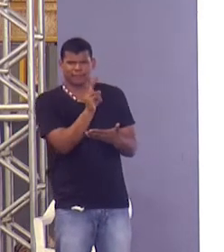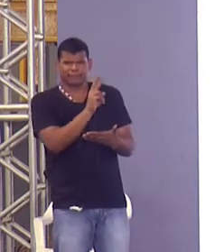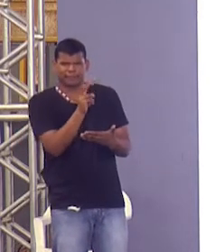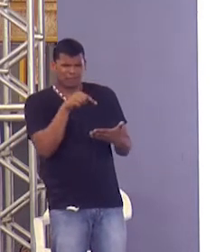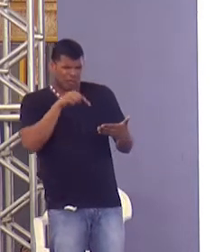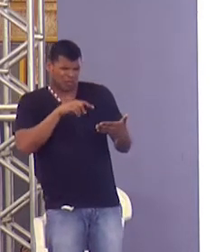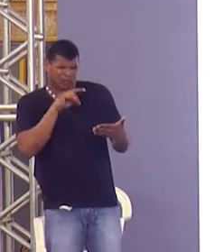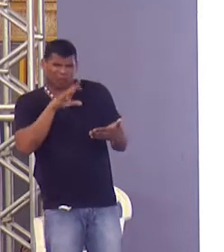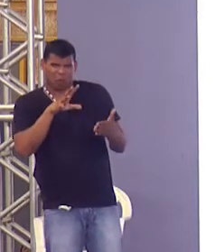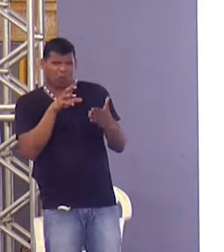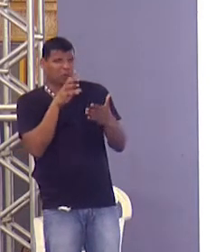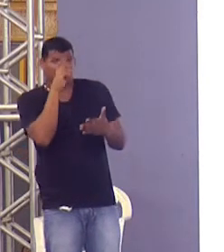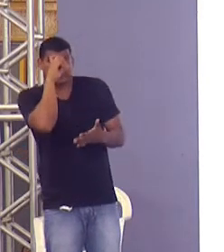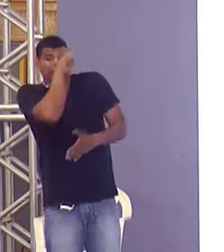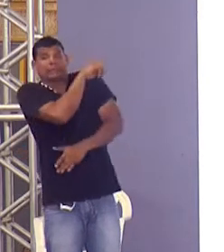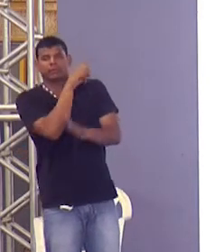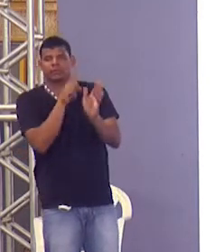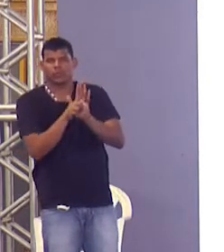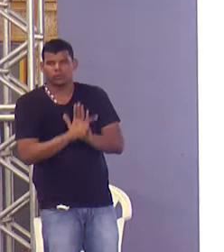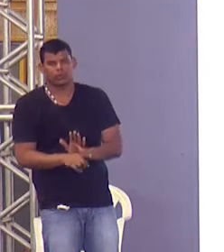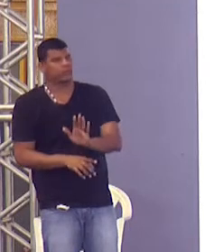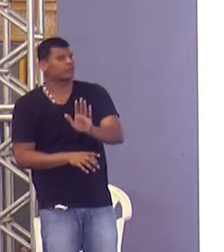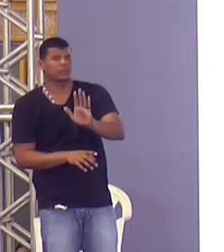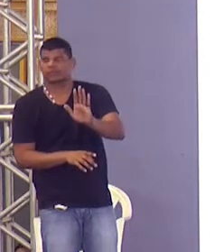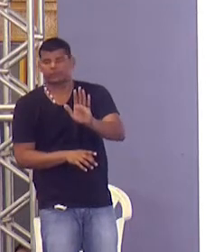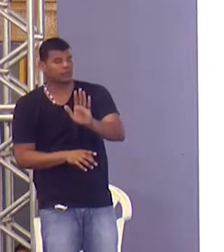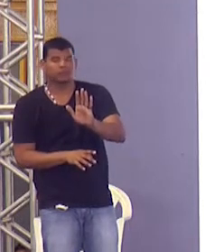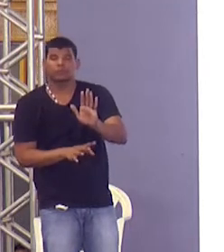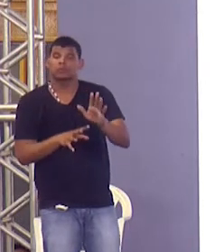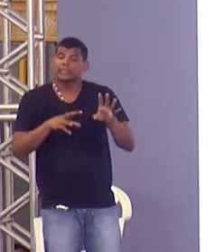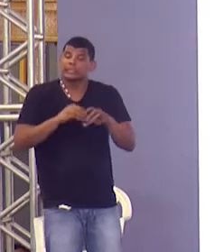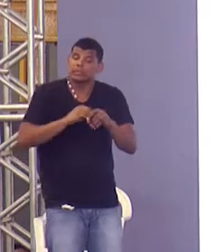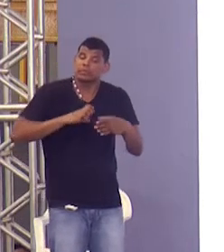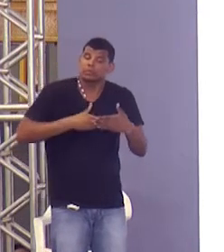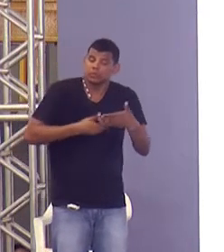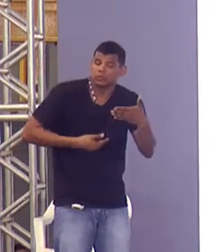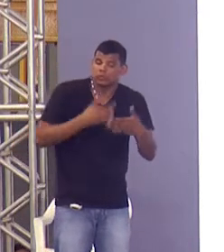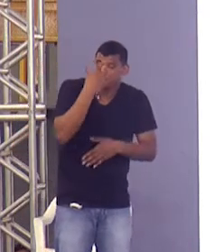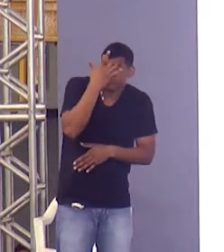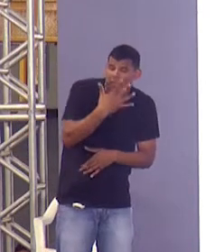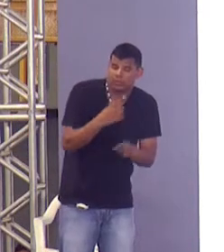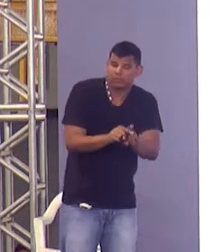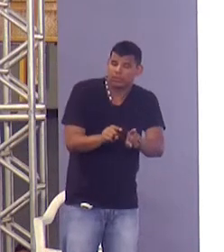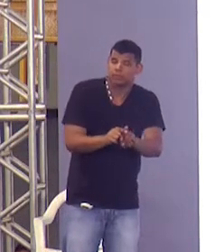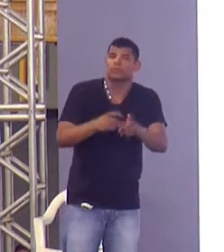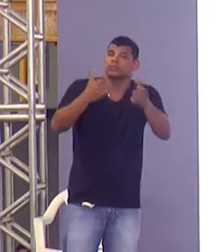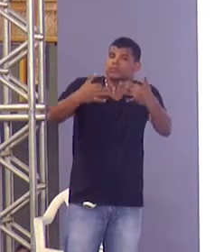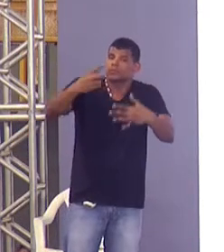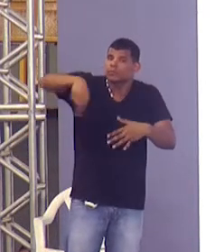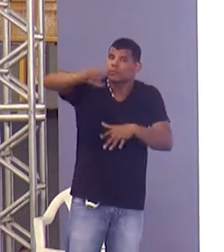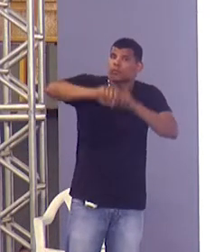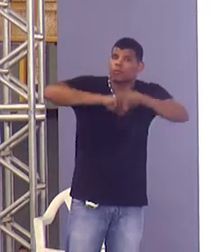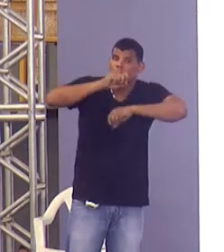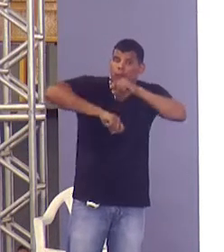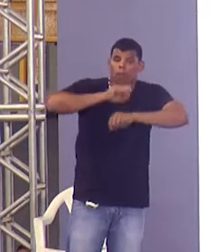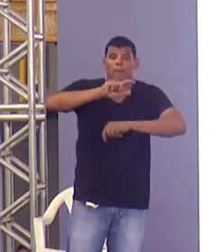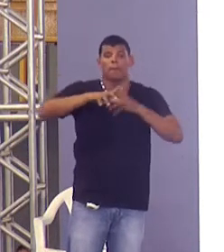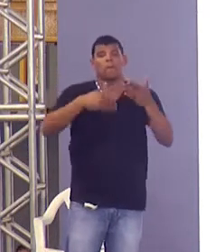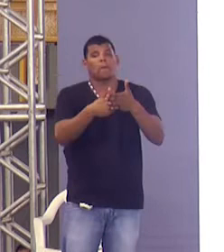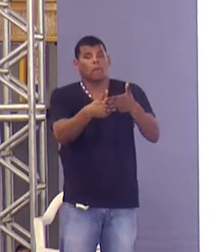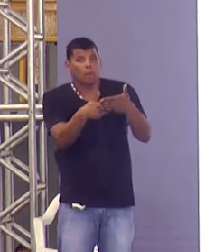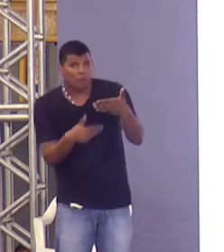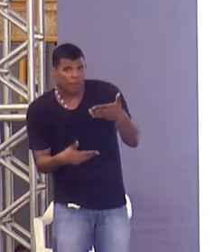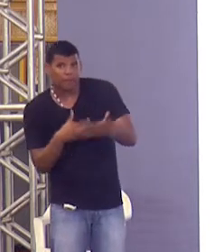questão difícil. Pessoal, tira isso da sua cabeça. Você vai fazer uma prova no dia que